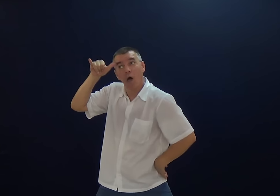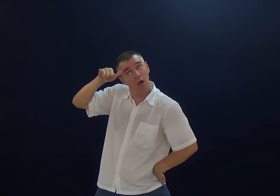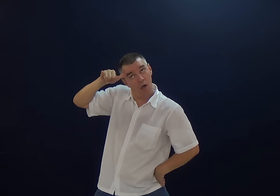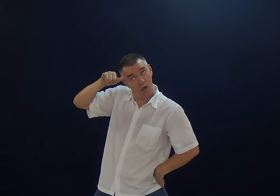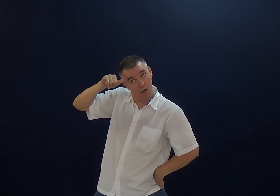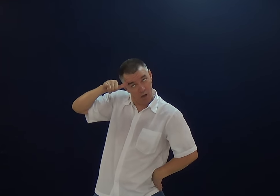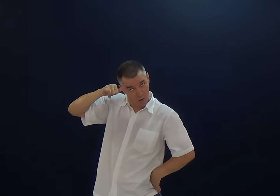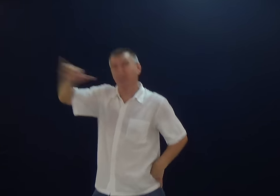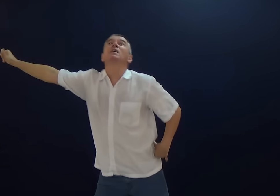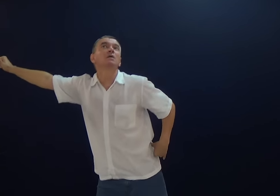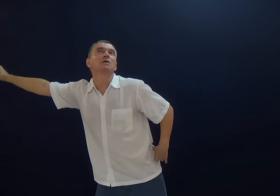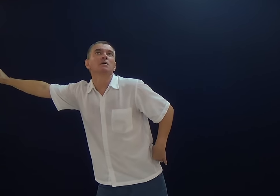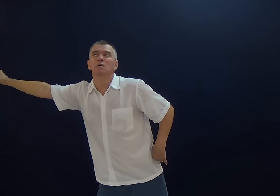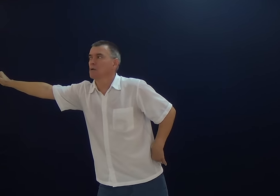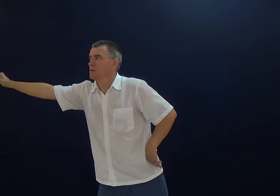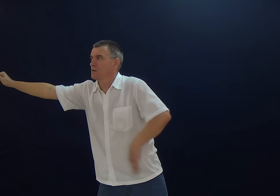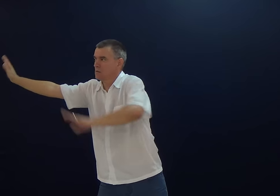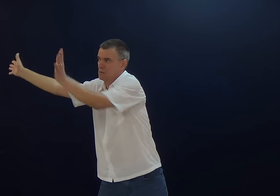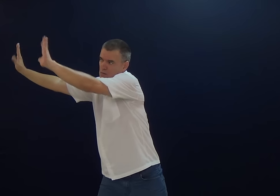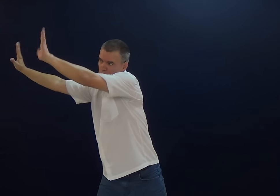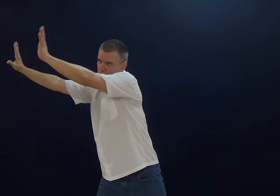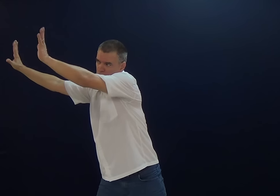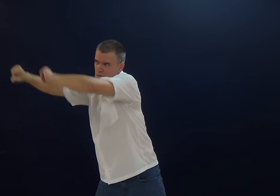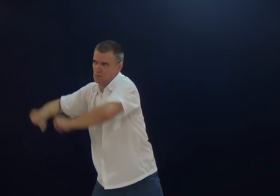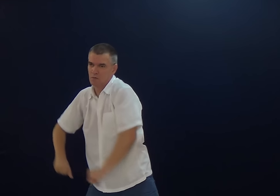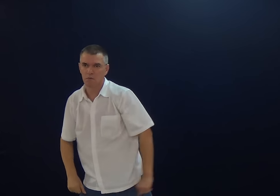realidade isso aqui você precisa